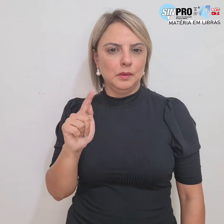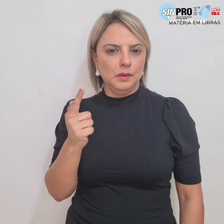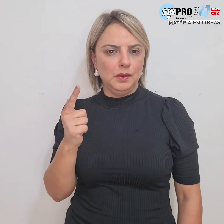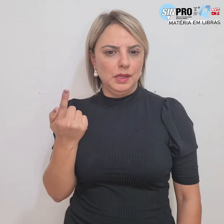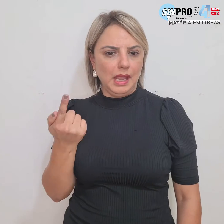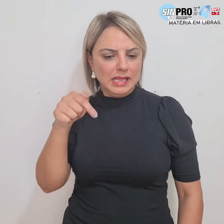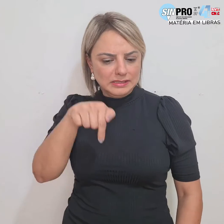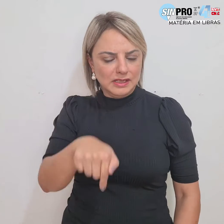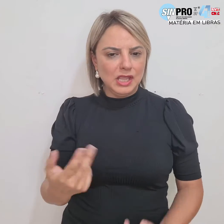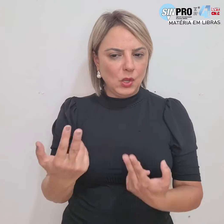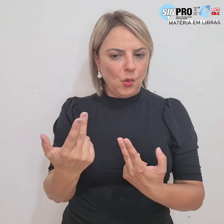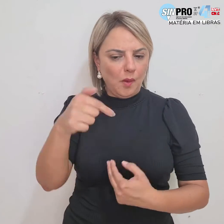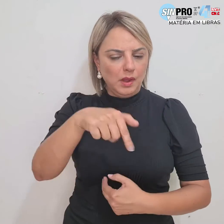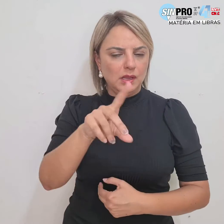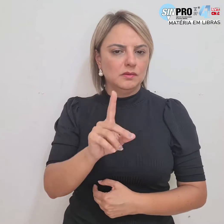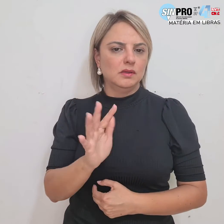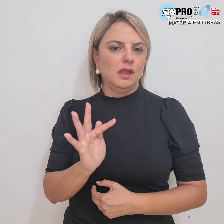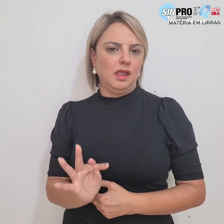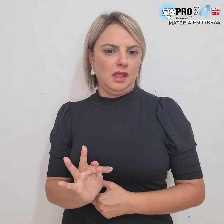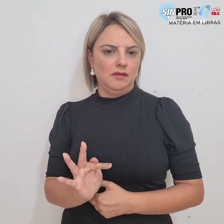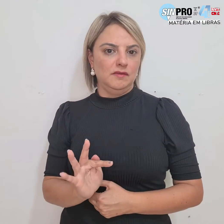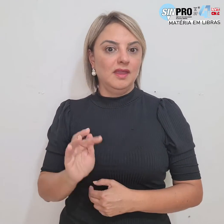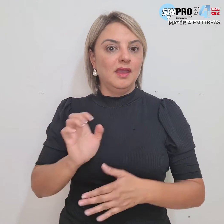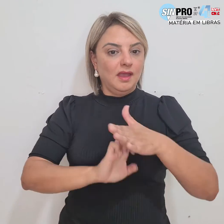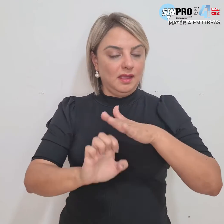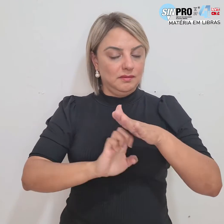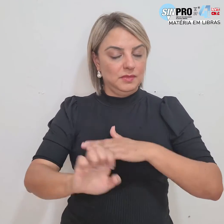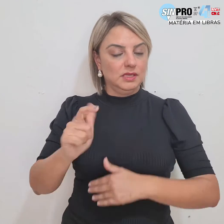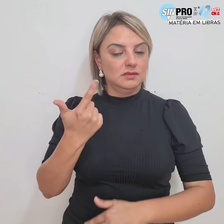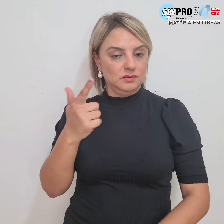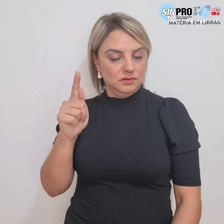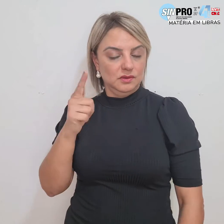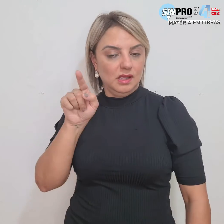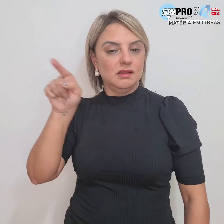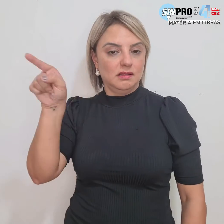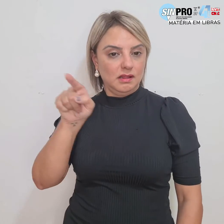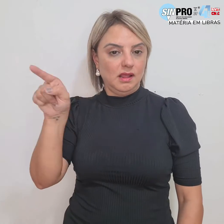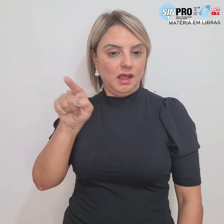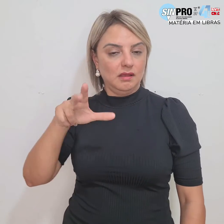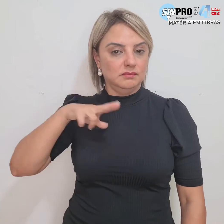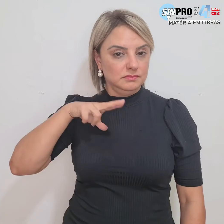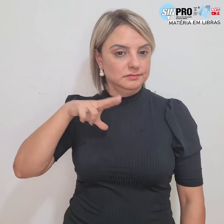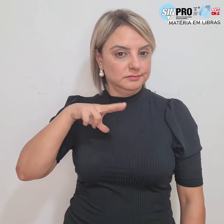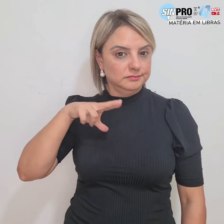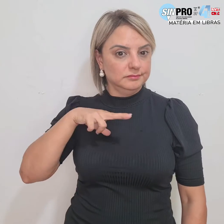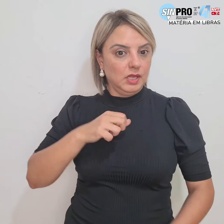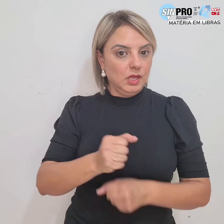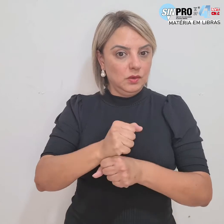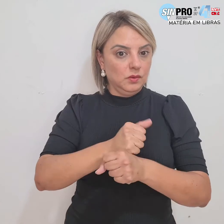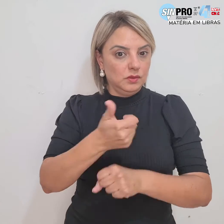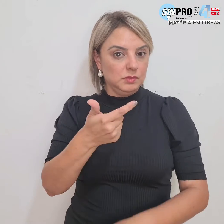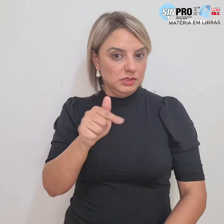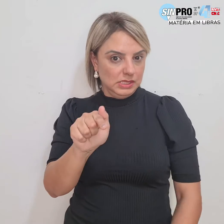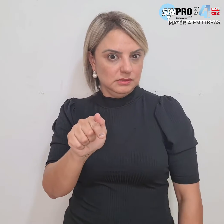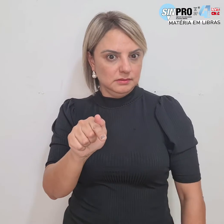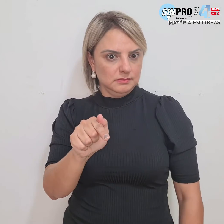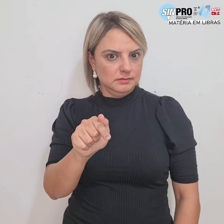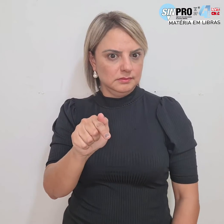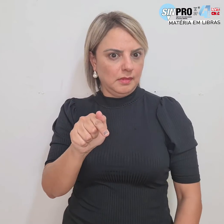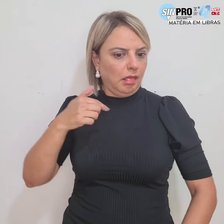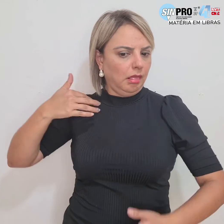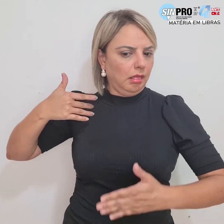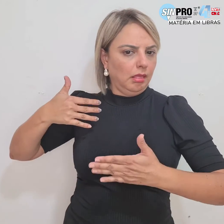situação em Goiás se repetir no DF. A CELG, estatal goiana de energia elétrica, foi privatizada em